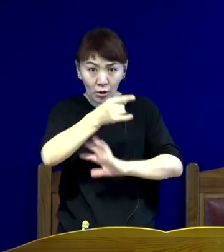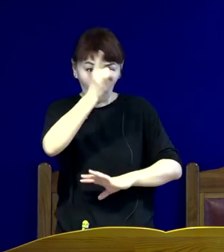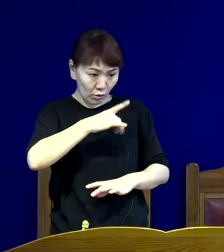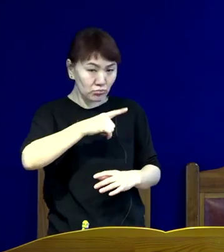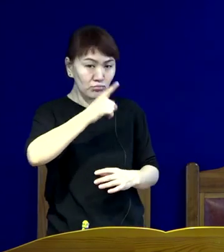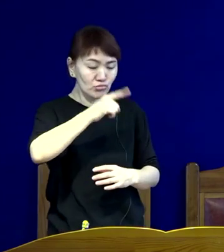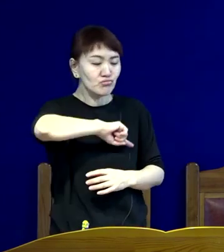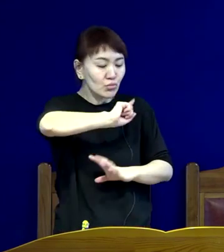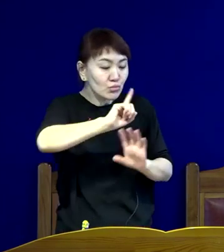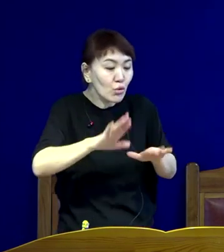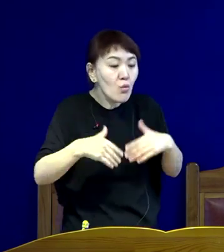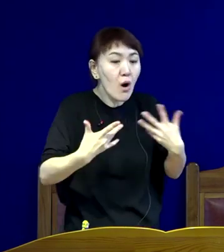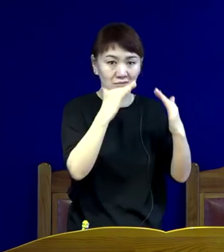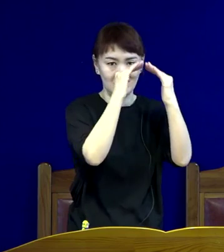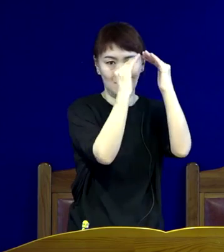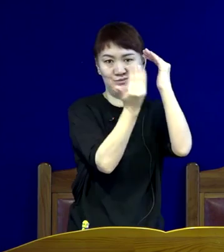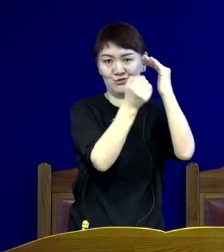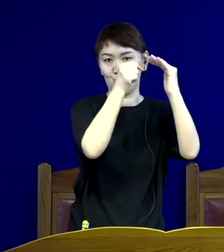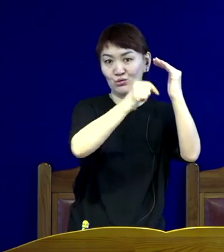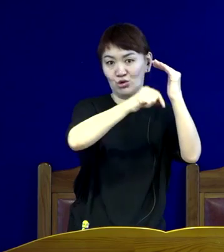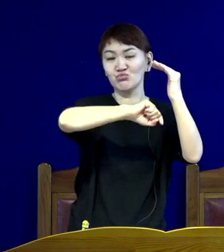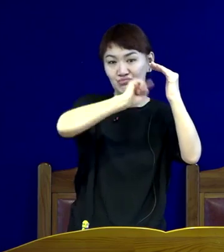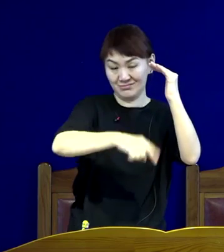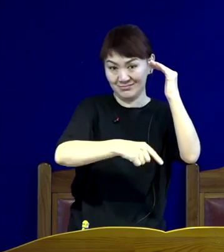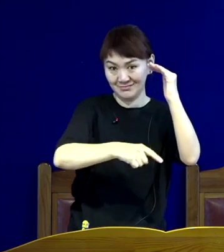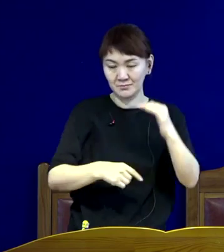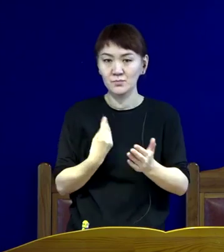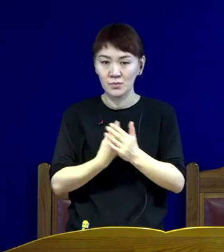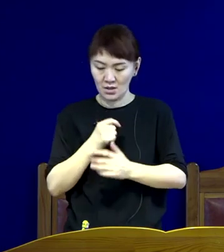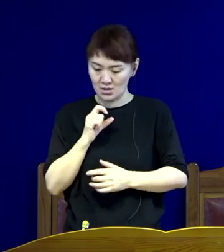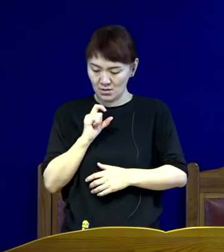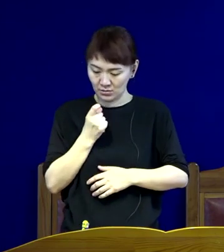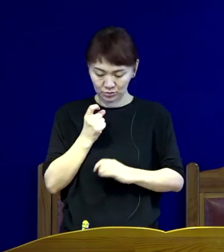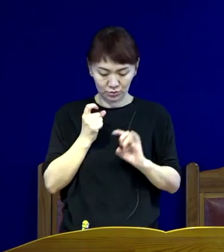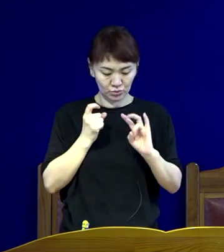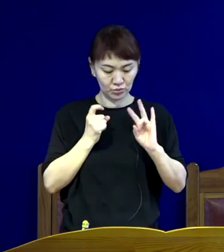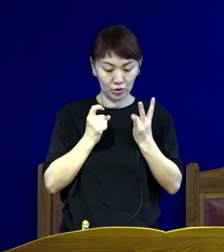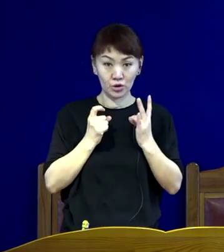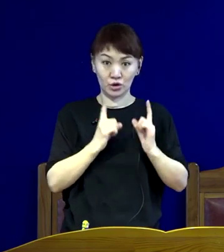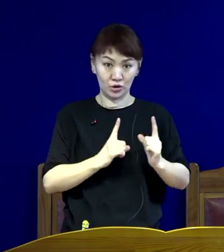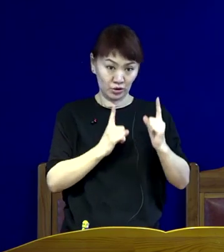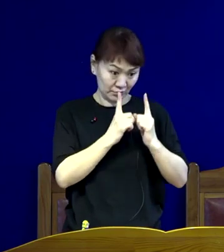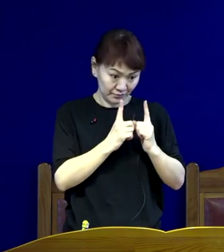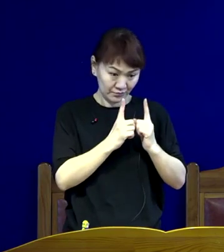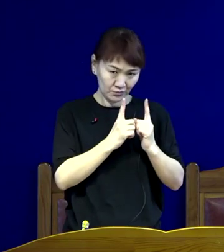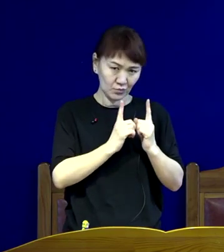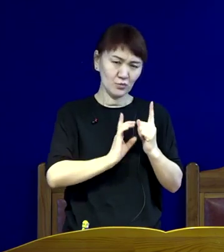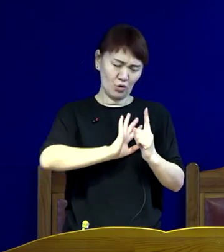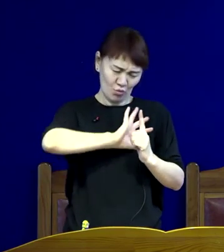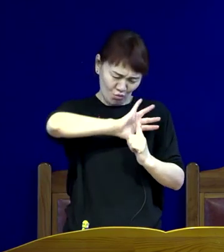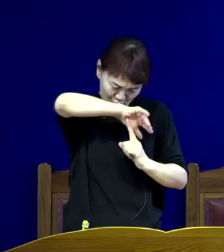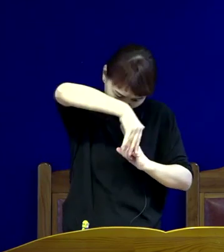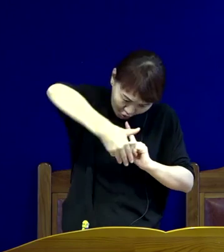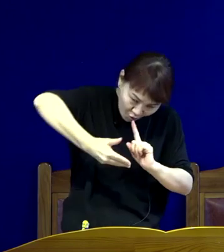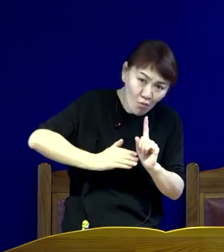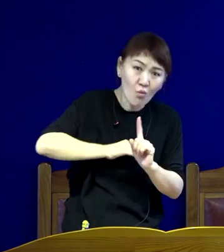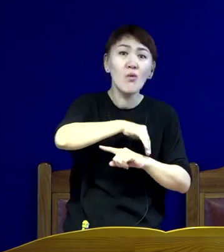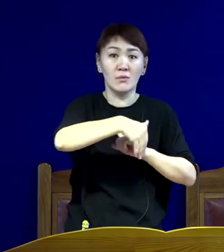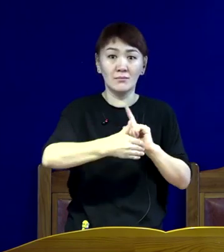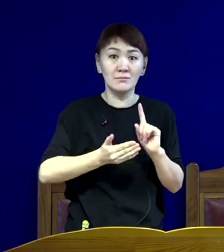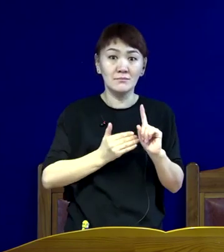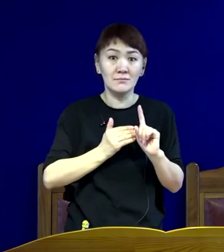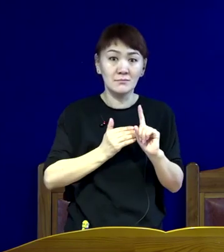бүл. Тэгэхээр эхнэр нөхөр хоёр бол бүх зүйлийг нийтийн эзэмшлэр